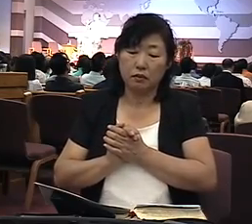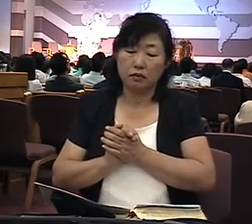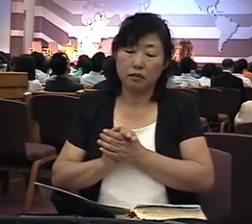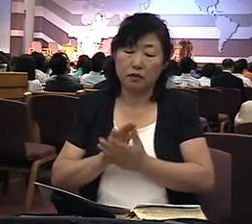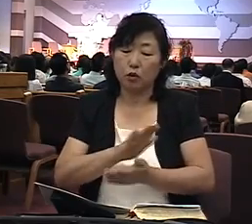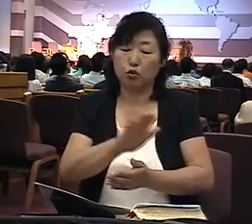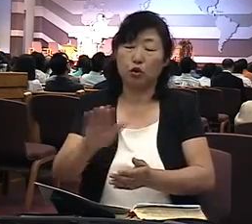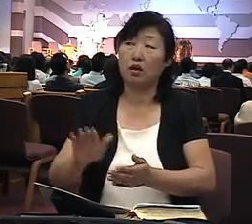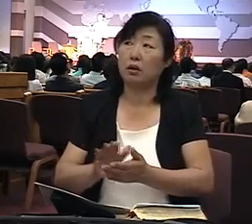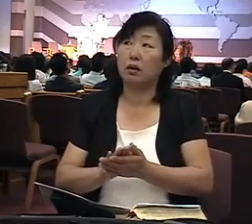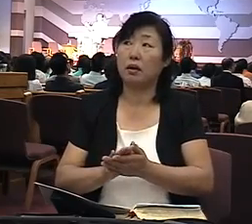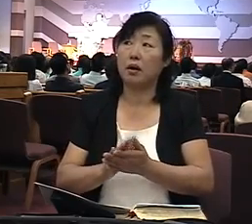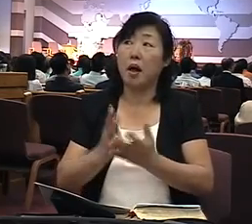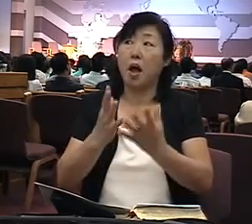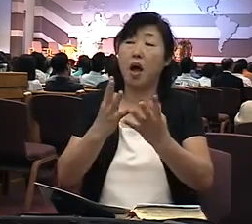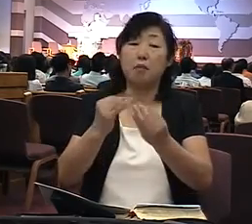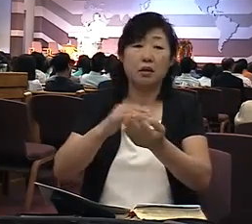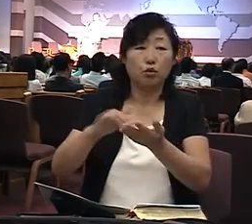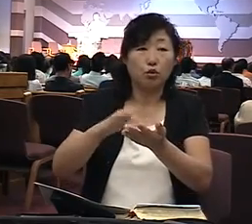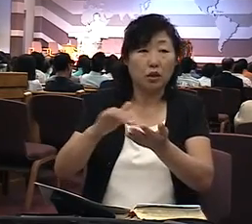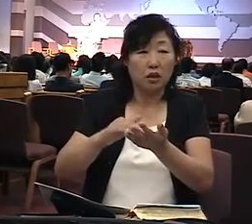우리가 많은 숫자를 자랑하기 전에